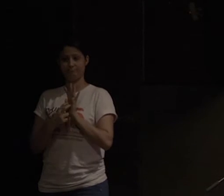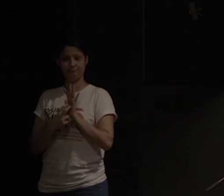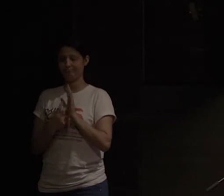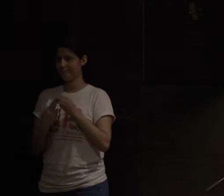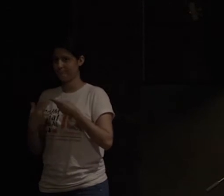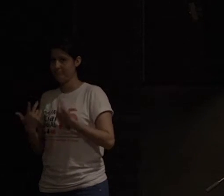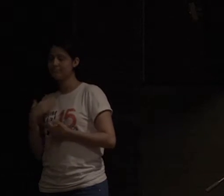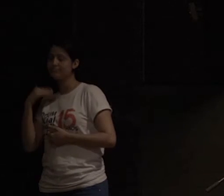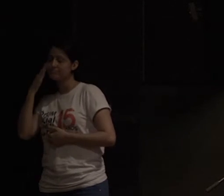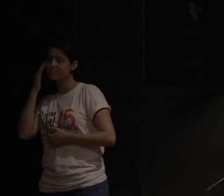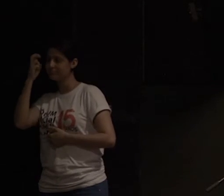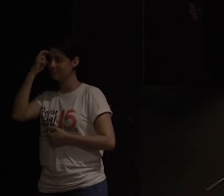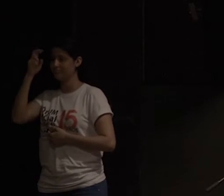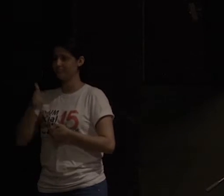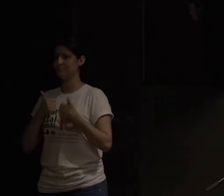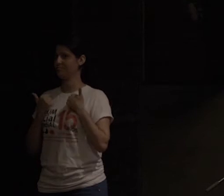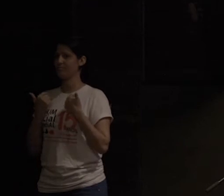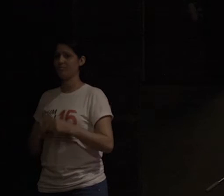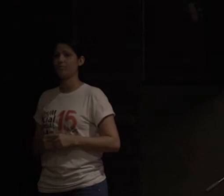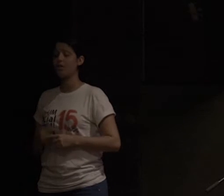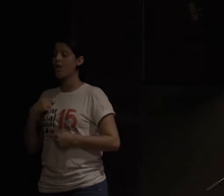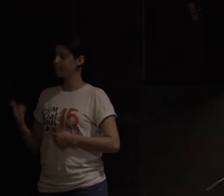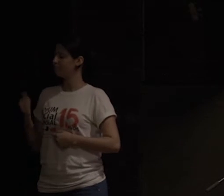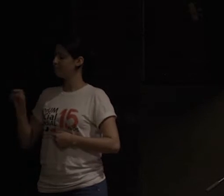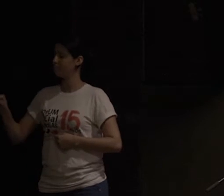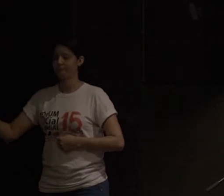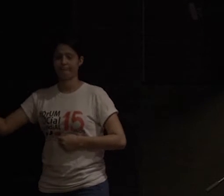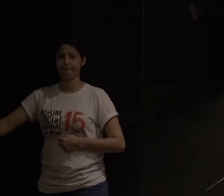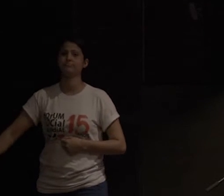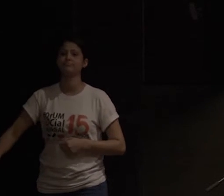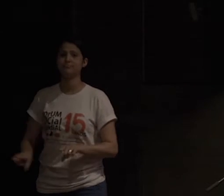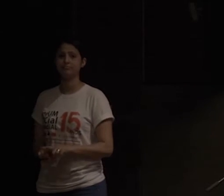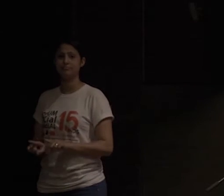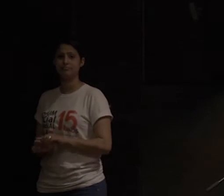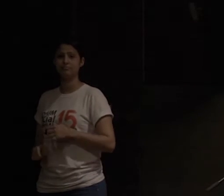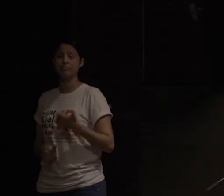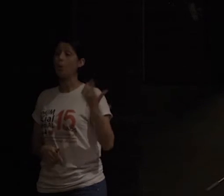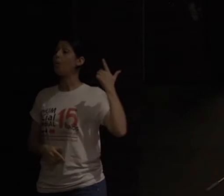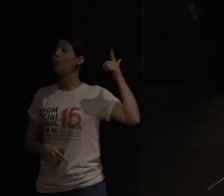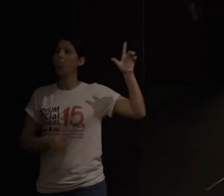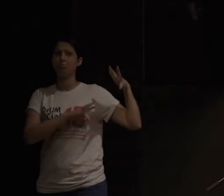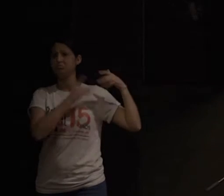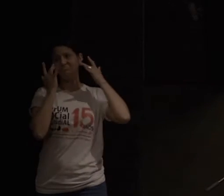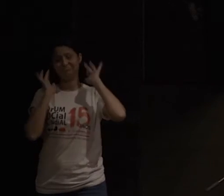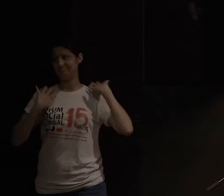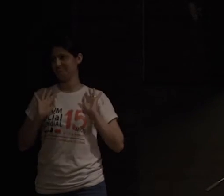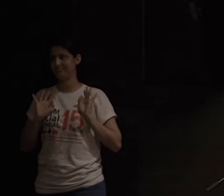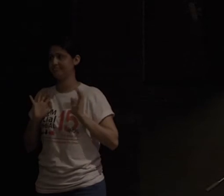Freire, é que esse saber é melhor que o outro, dos outros saberes que estão lá fora, que não